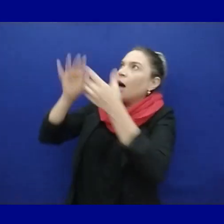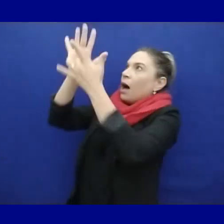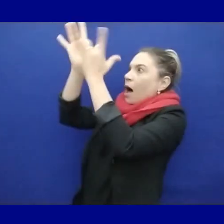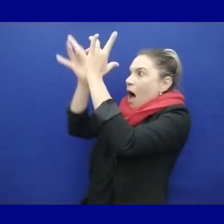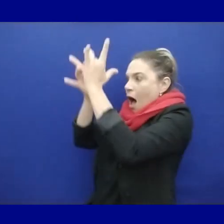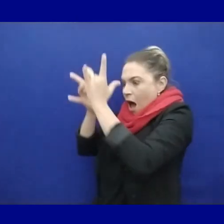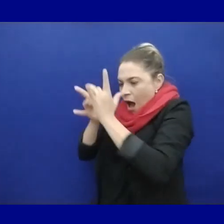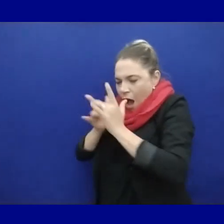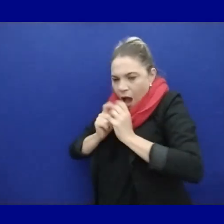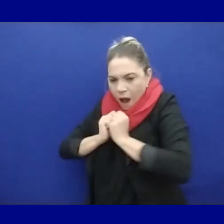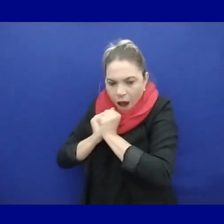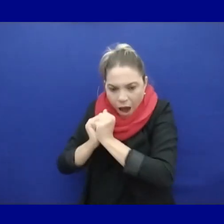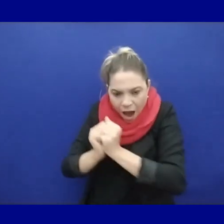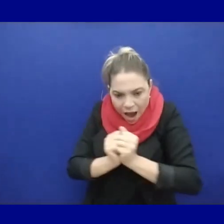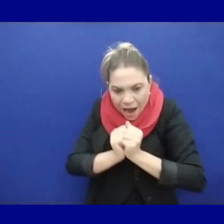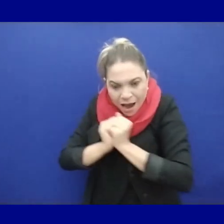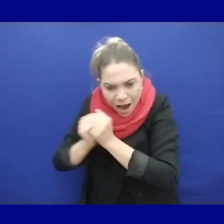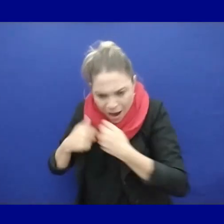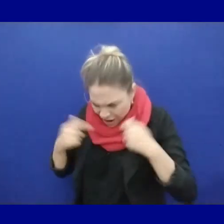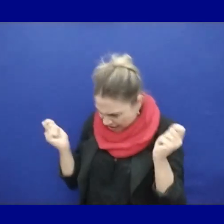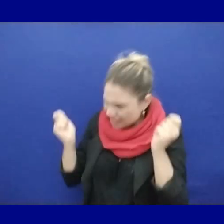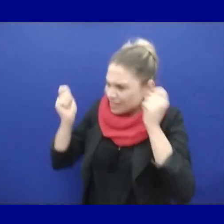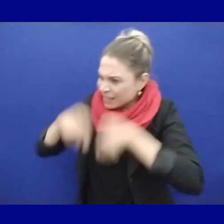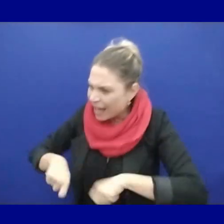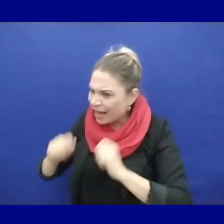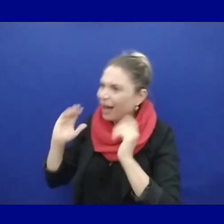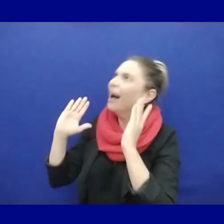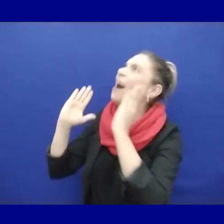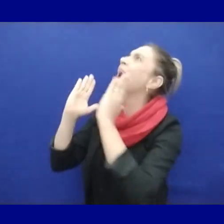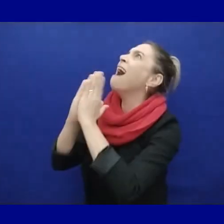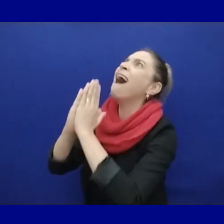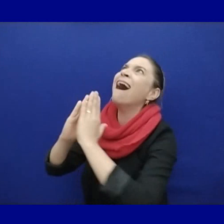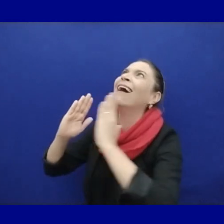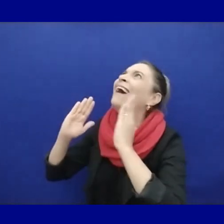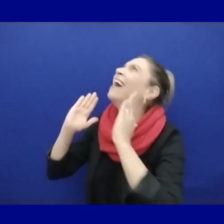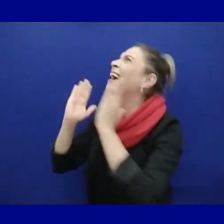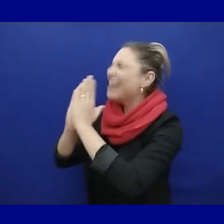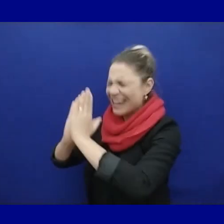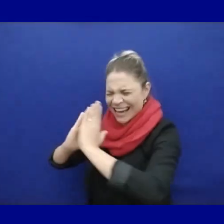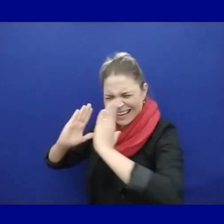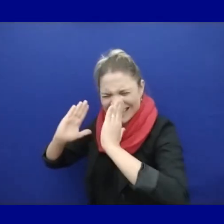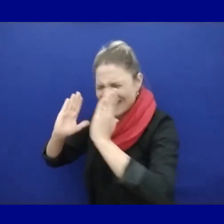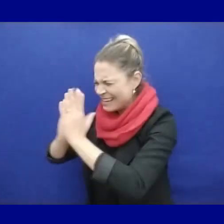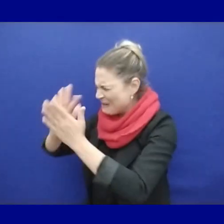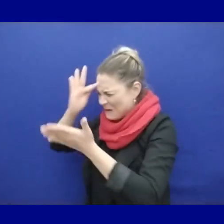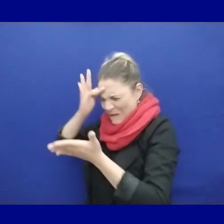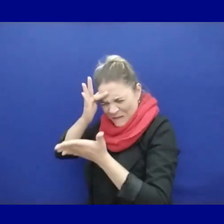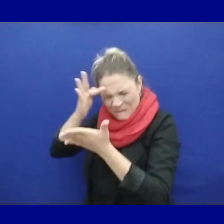Só porque estás comigo, eu posso